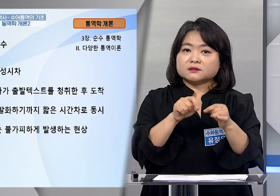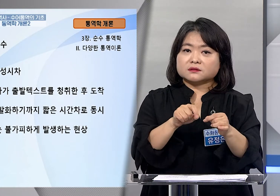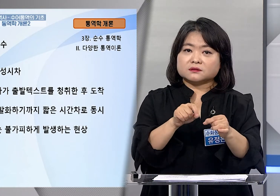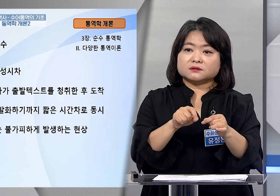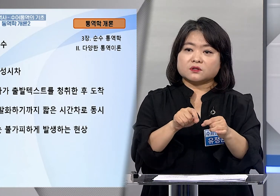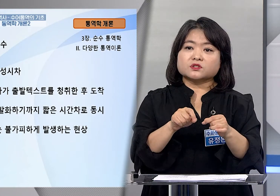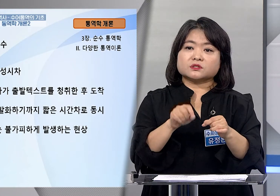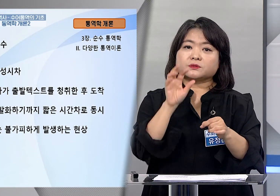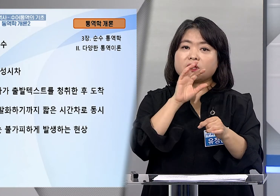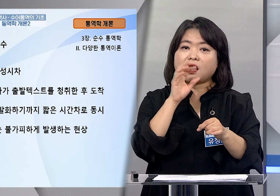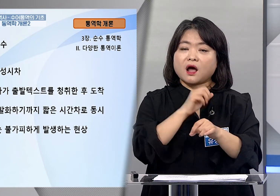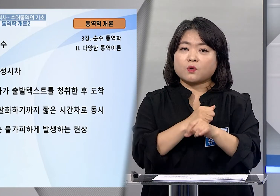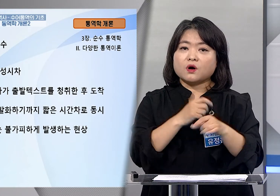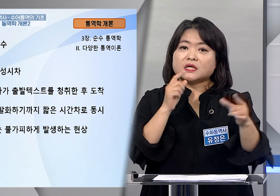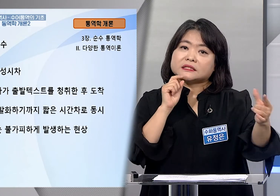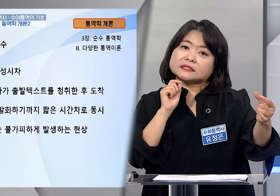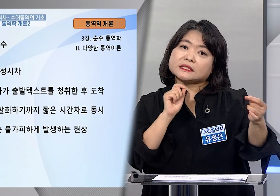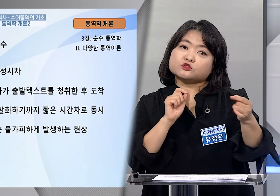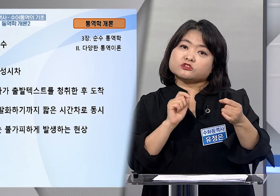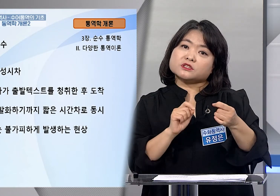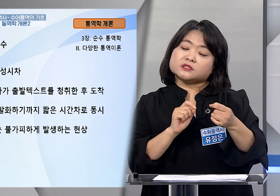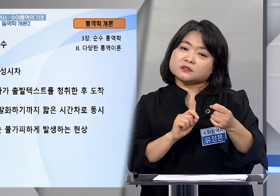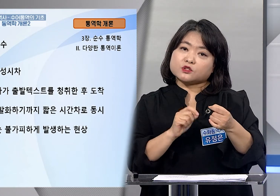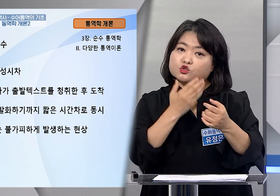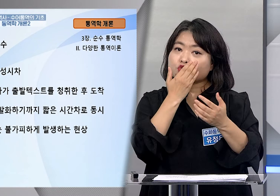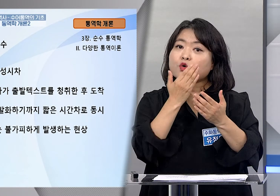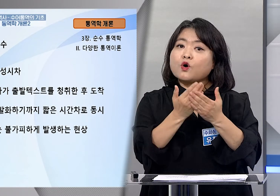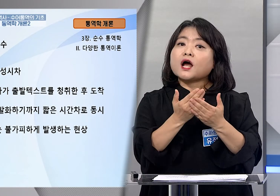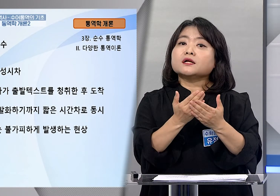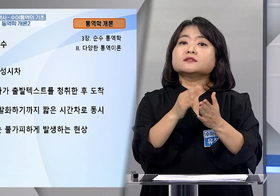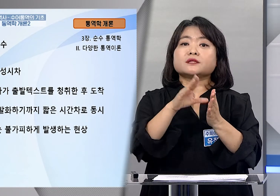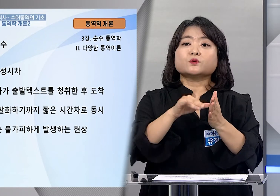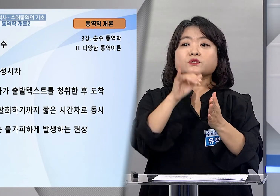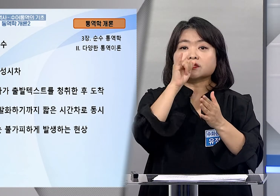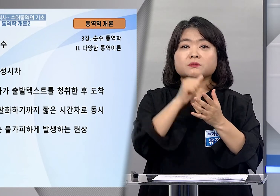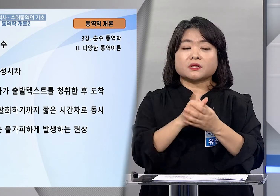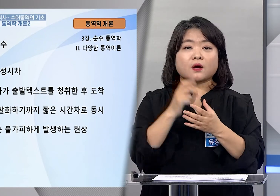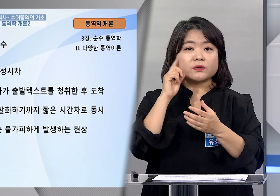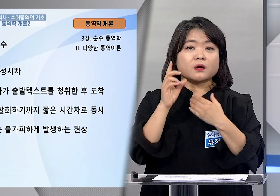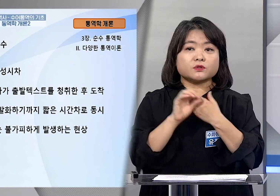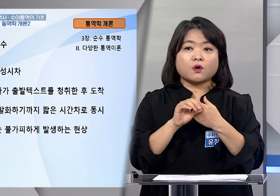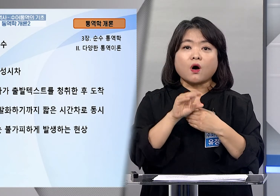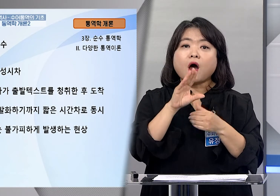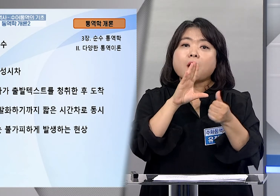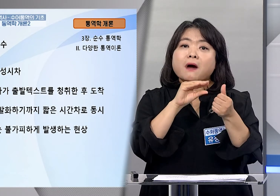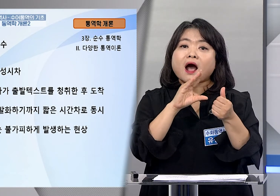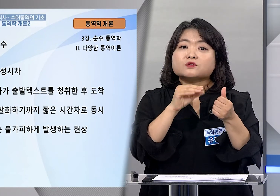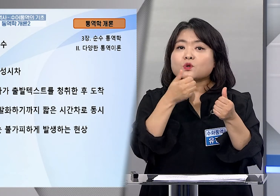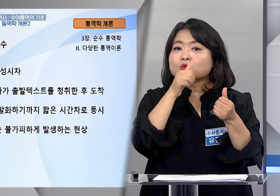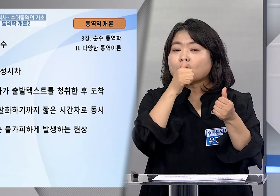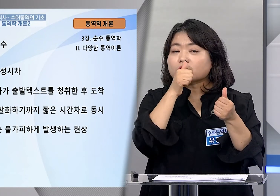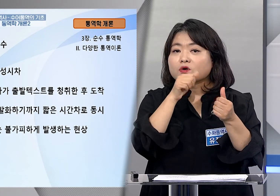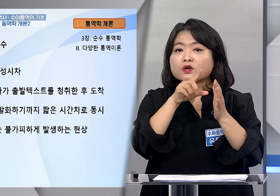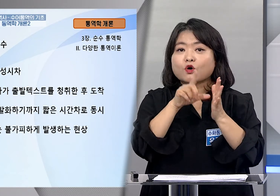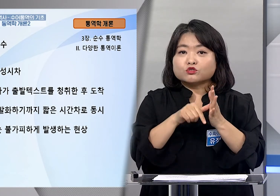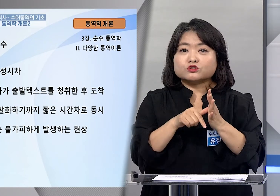연습을 해야 하고 시차가 줄여지는 게 중요할 때도 있습니다. 왜냐하면 방송 통역의 경우는